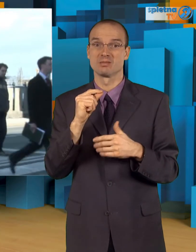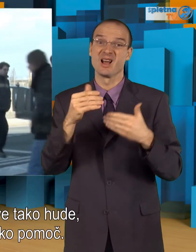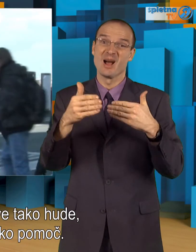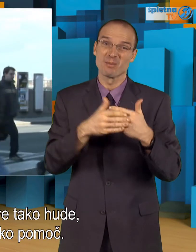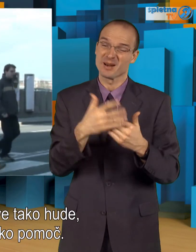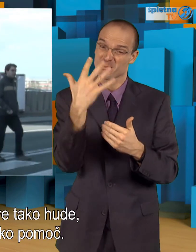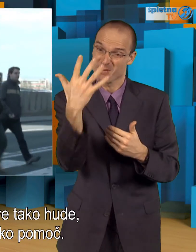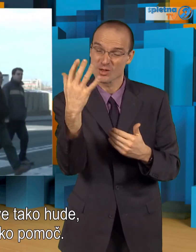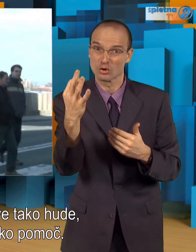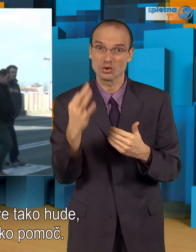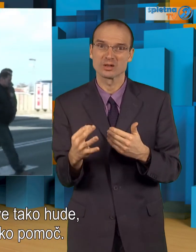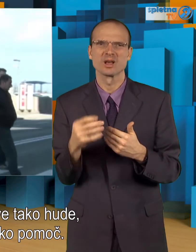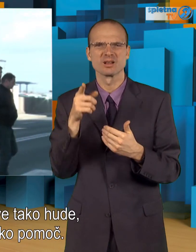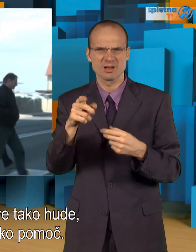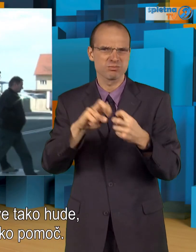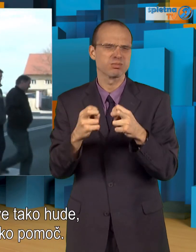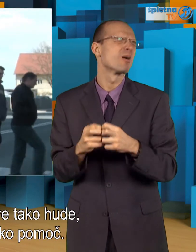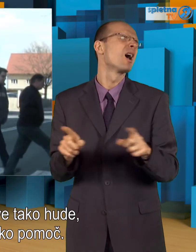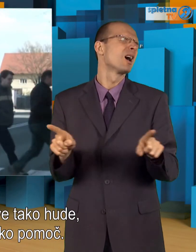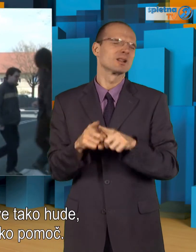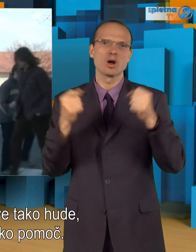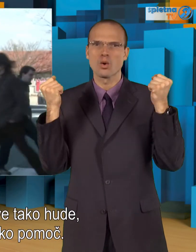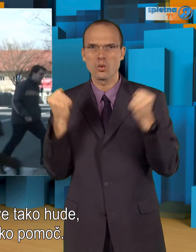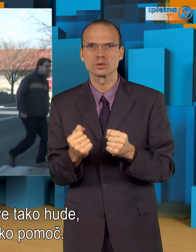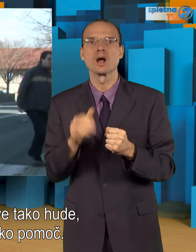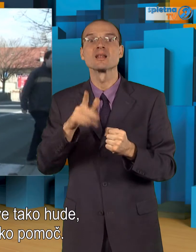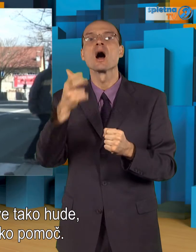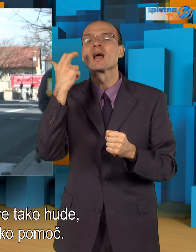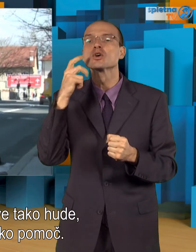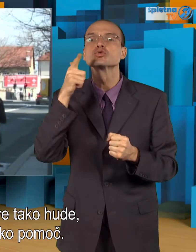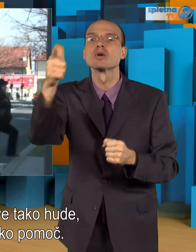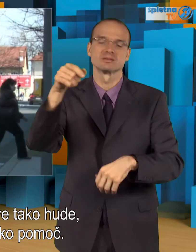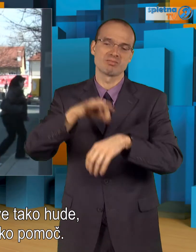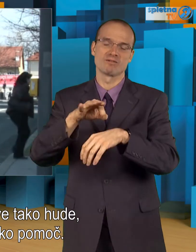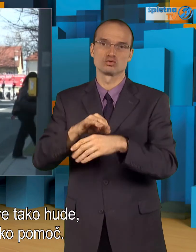Pri 5% so težave tako hude, da poiščejo zdravniško pomoč.